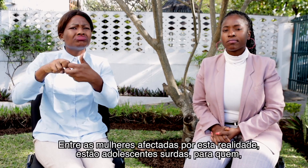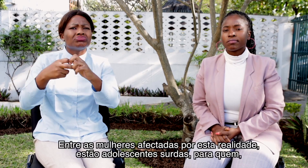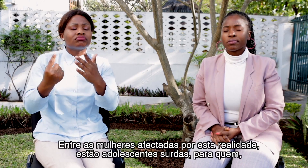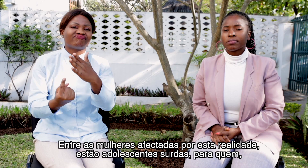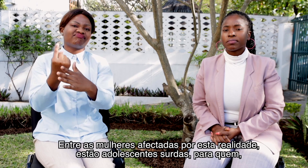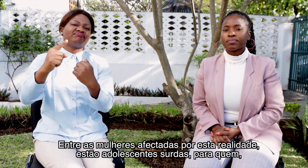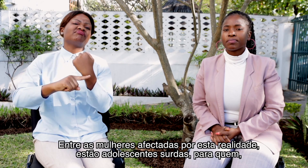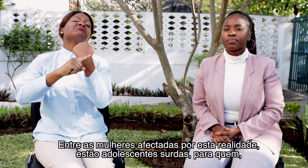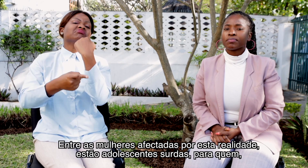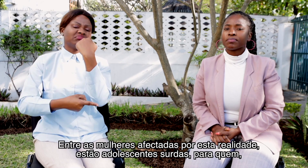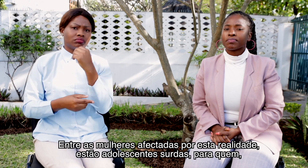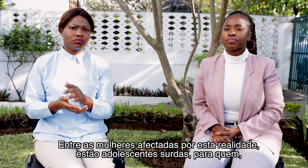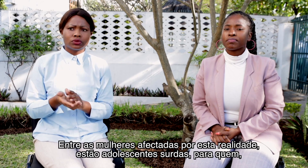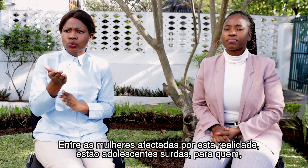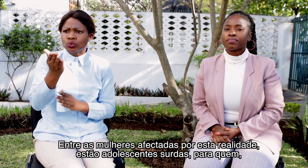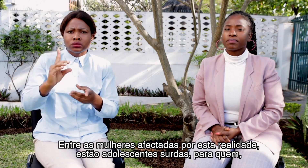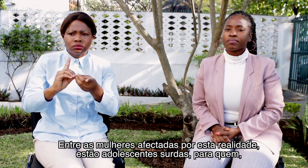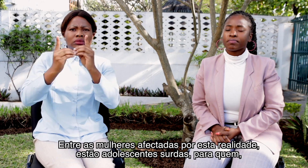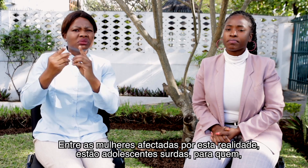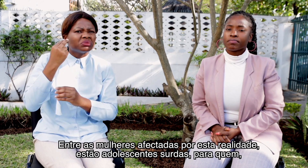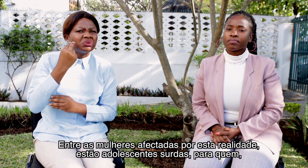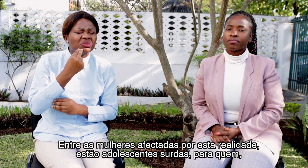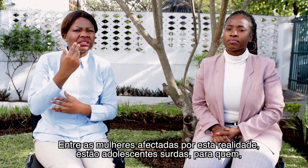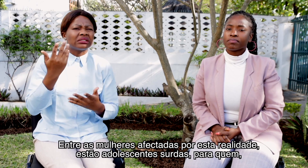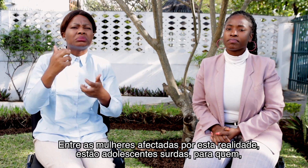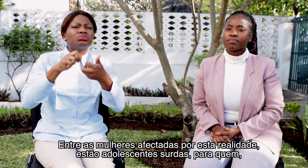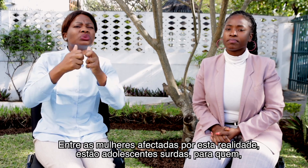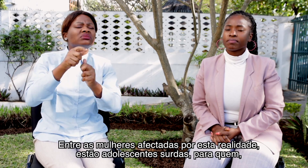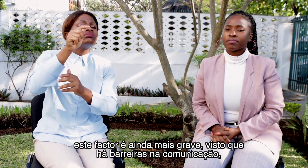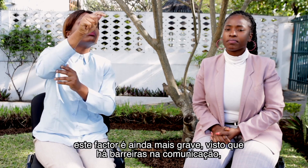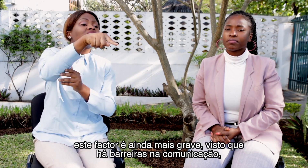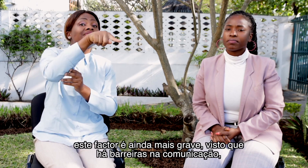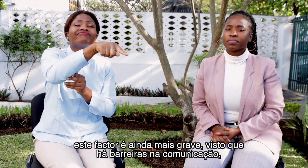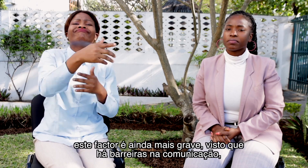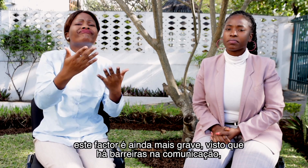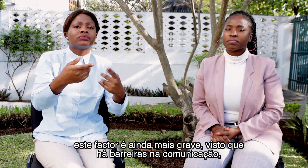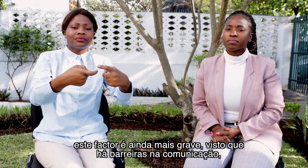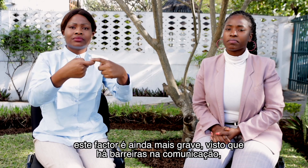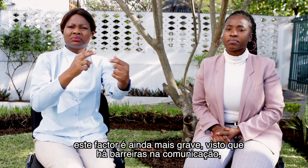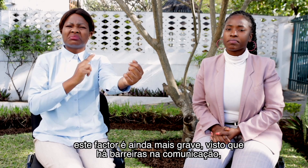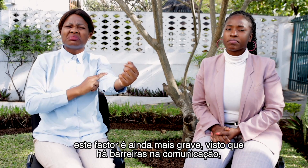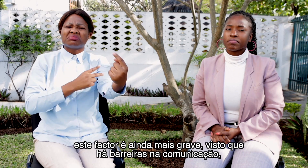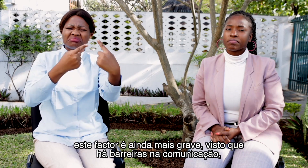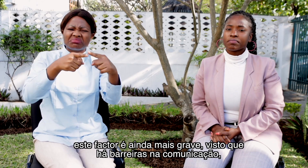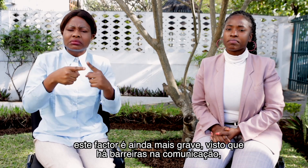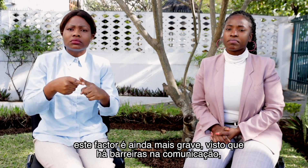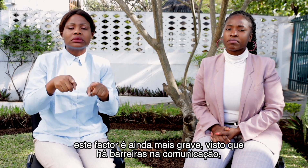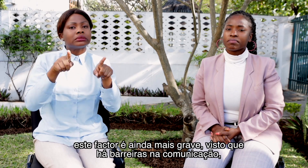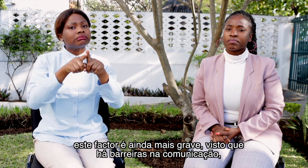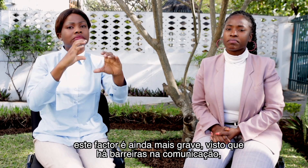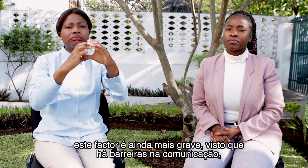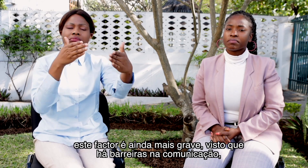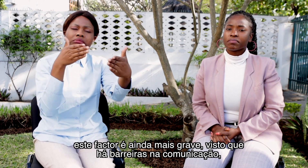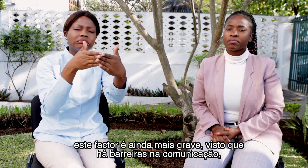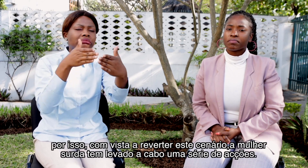Entre as mulheres afetadas por esta realidade estão adolescentes surdas, para quem este fator é ainda mais grave, visto que há